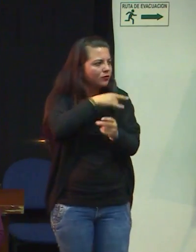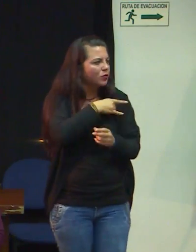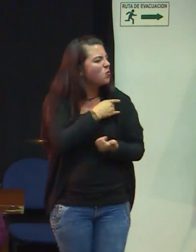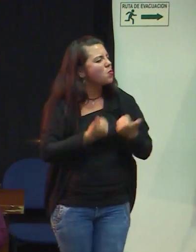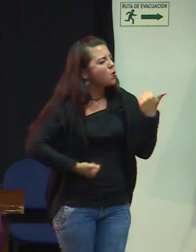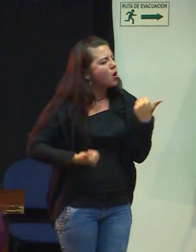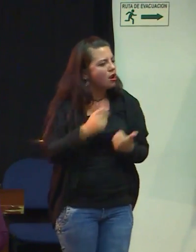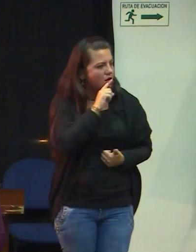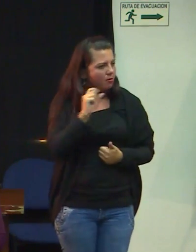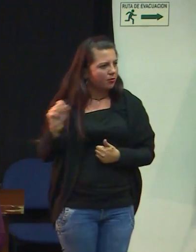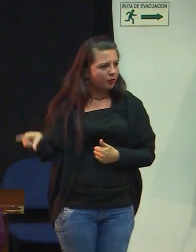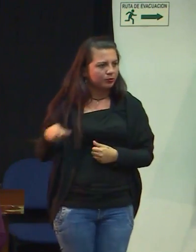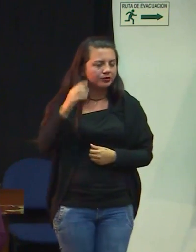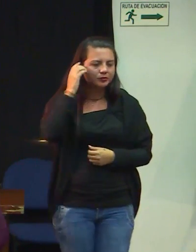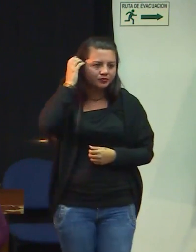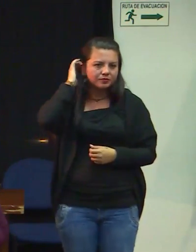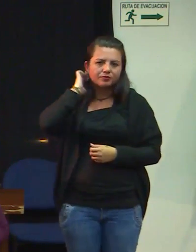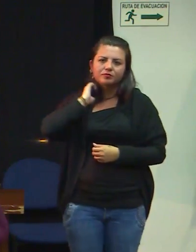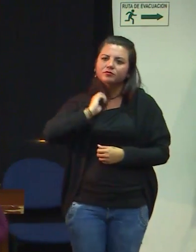universidad?